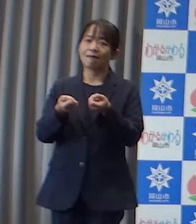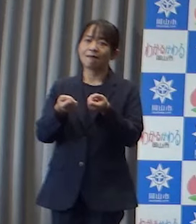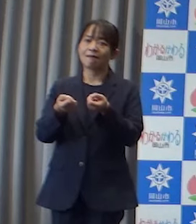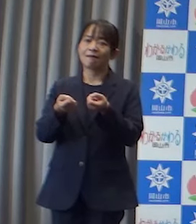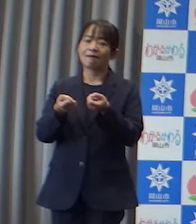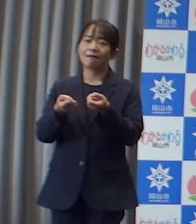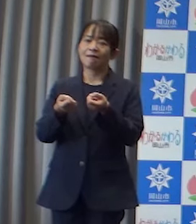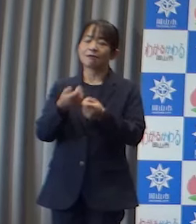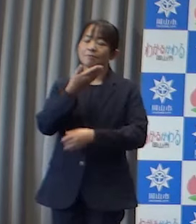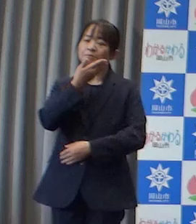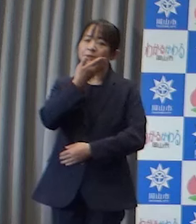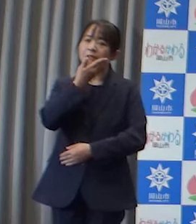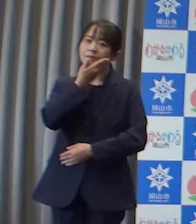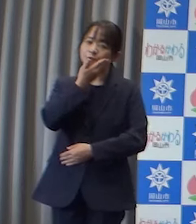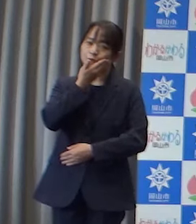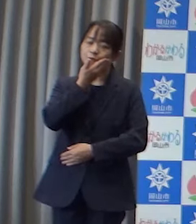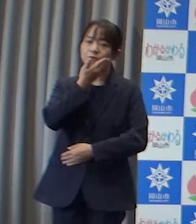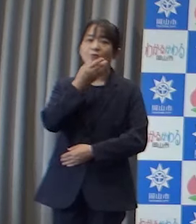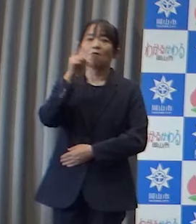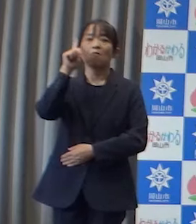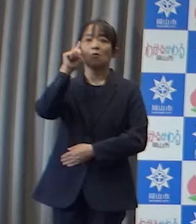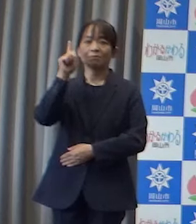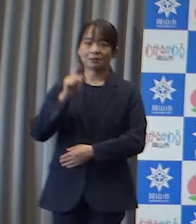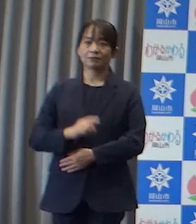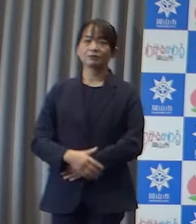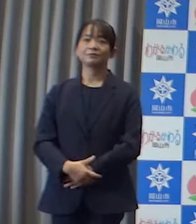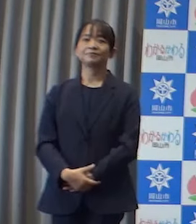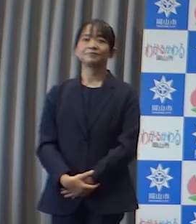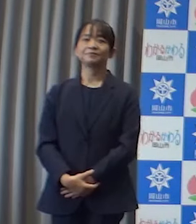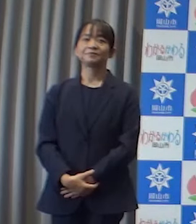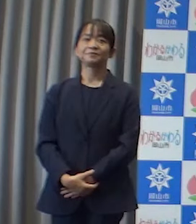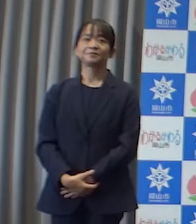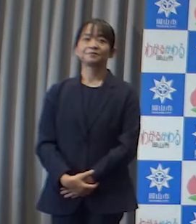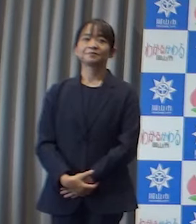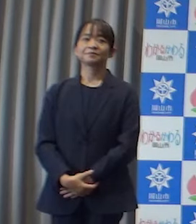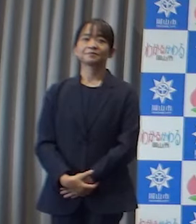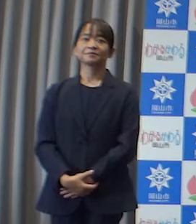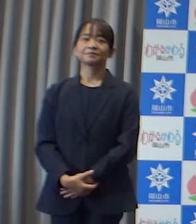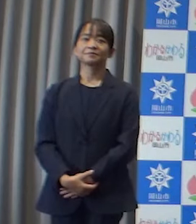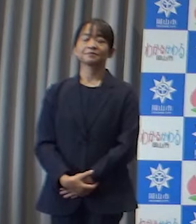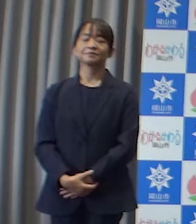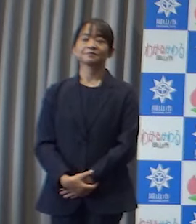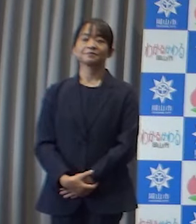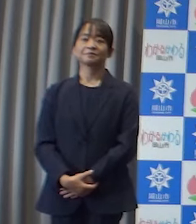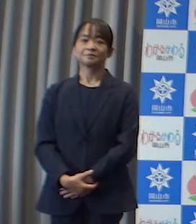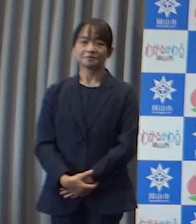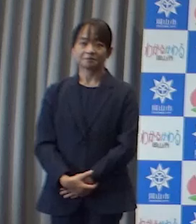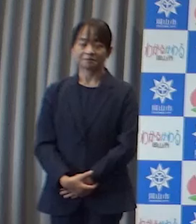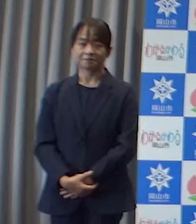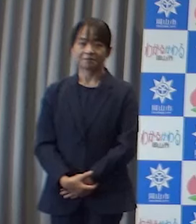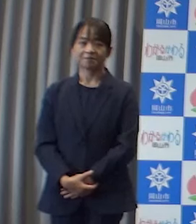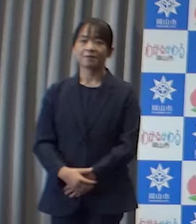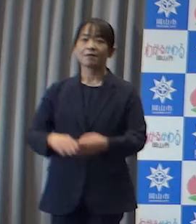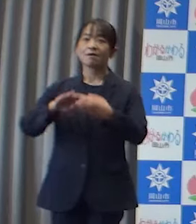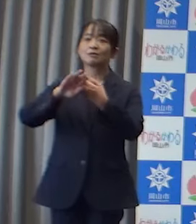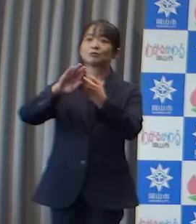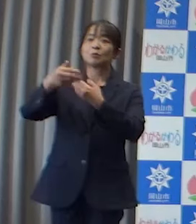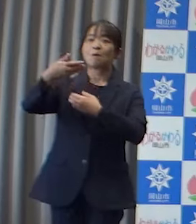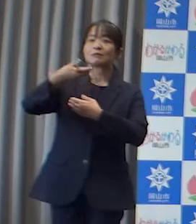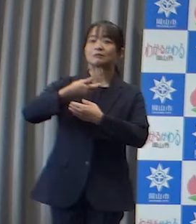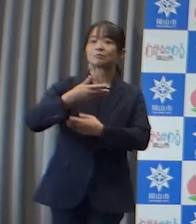重要だなというように思っております。 ありがとうございます。 ございました。 はい、 どうございますでしょう